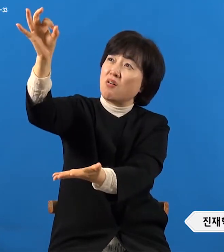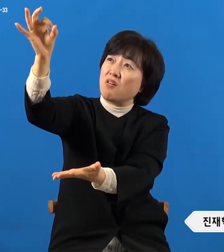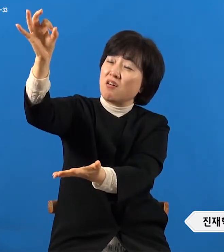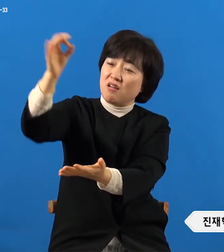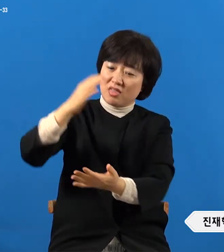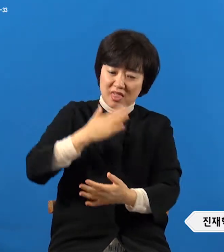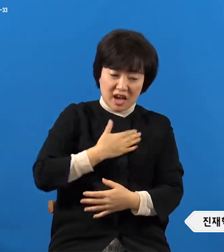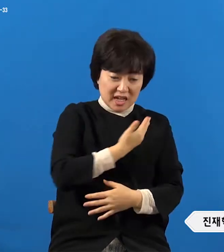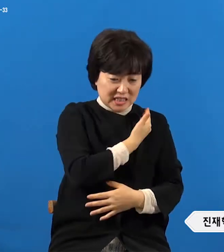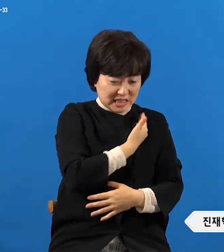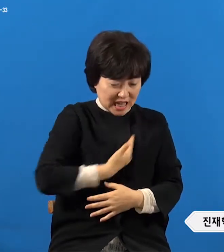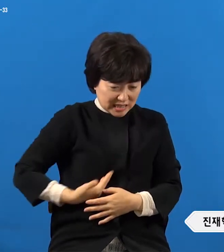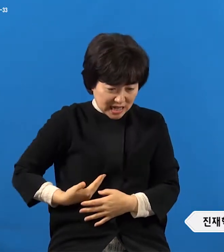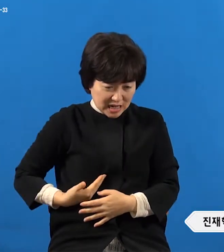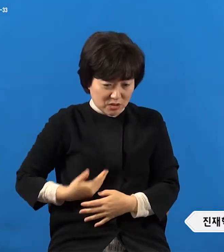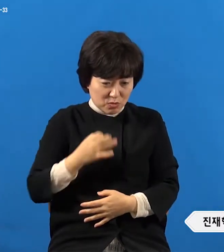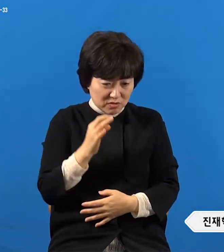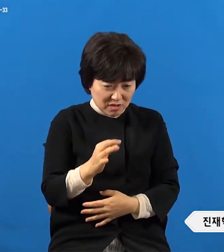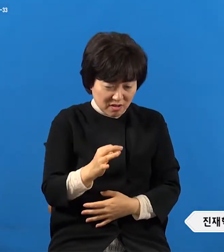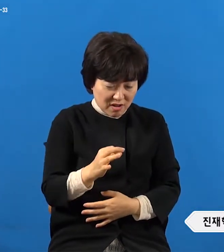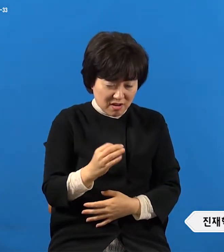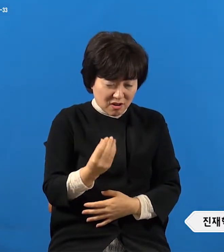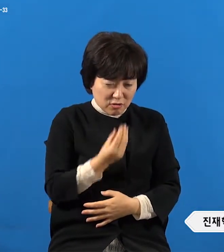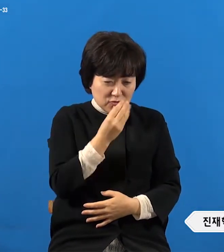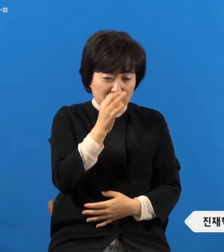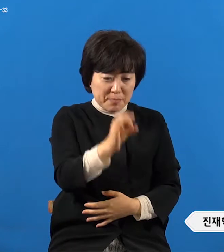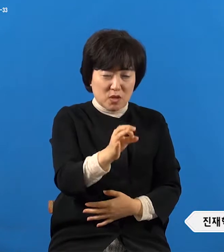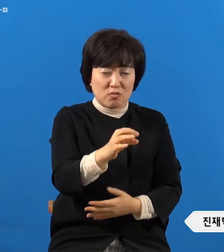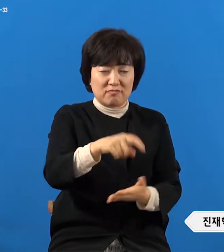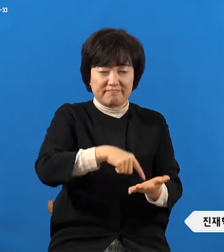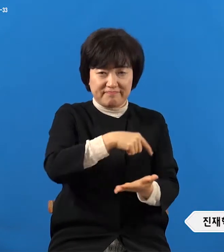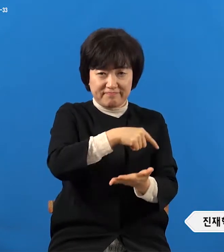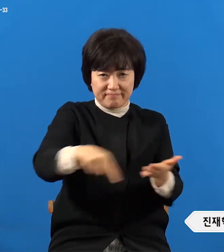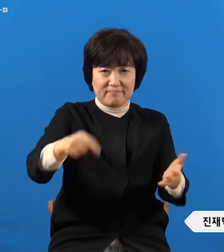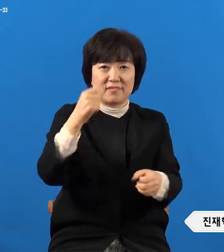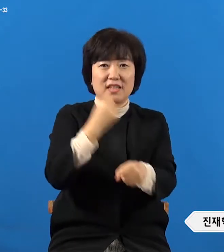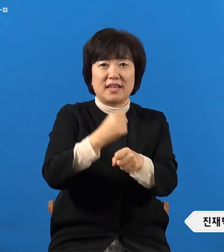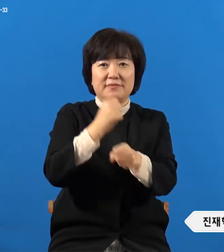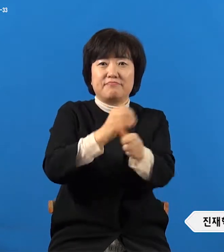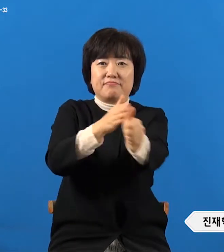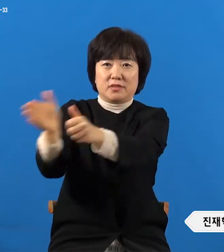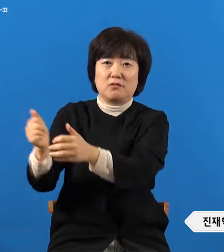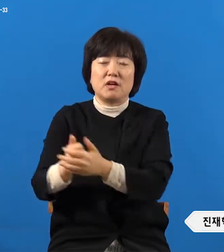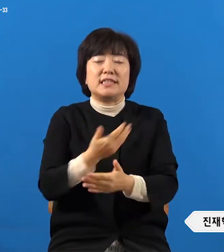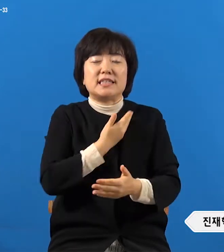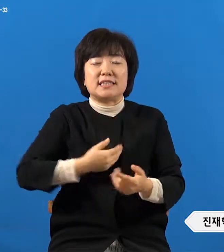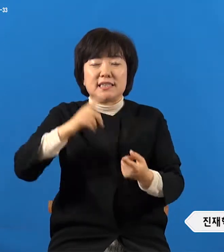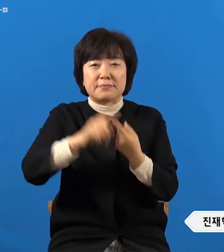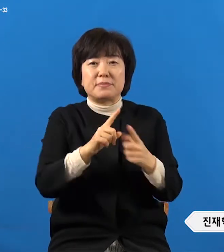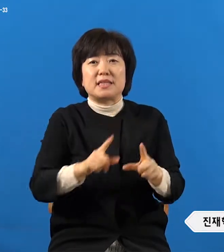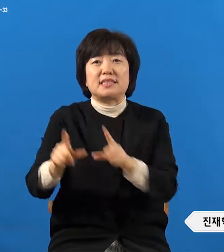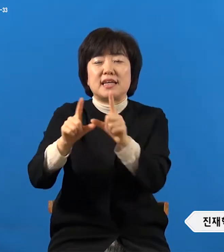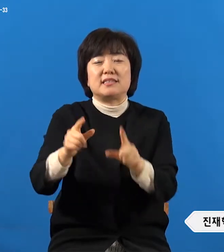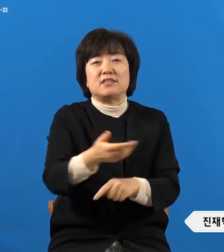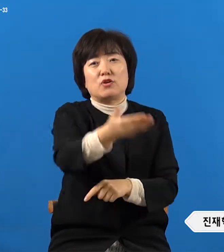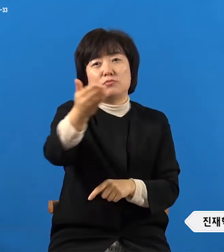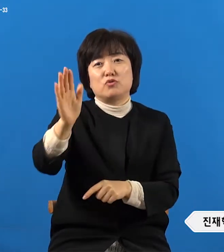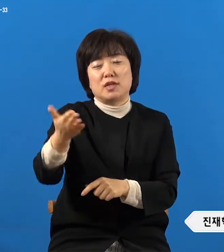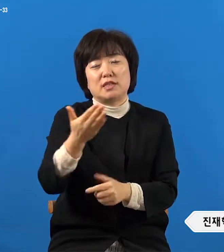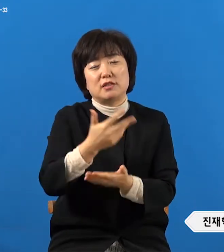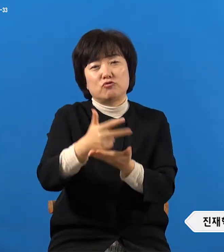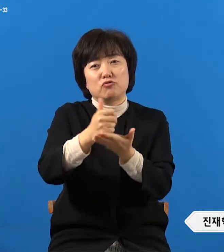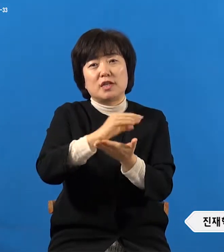비용을 지불하십시오. 오늘 제자로서 사는 여러분과 제가 되시기를 주의